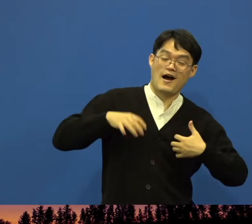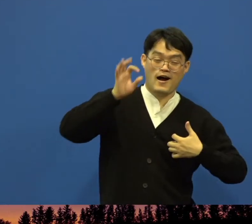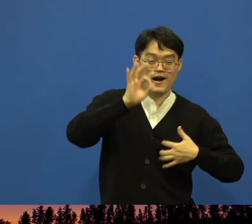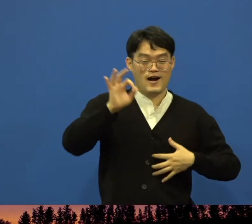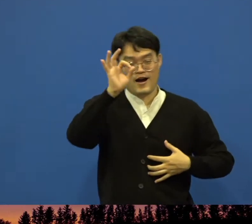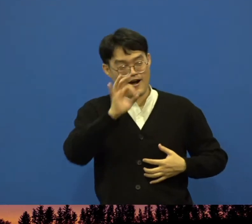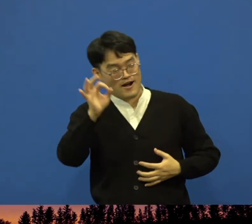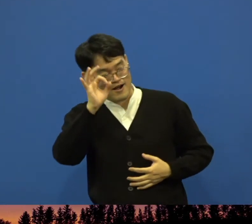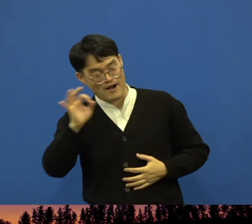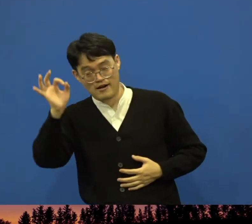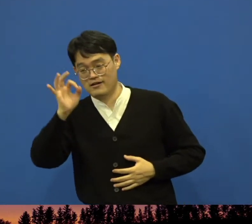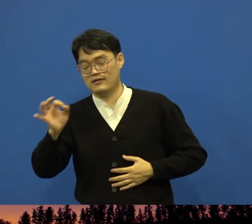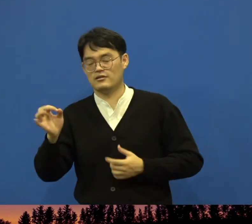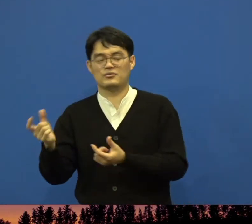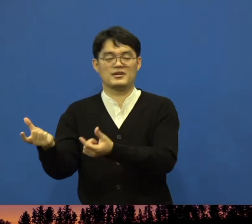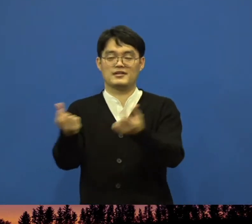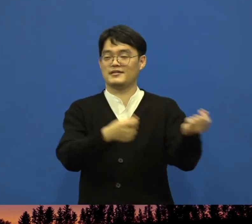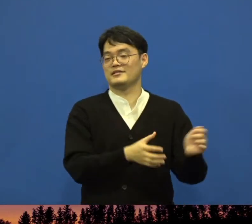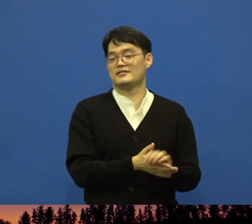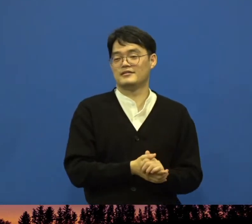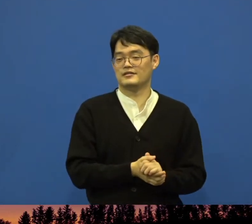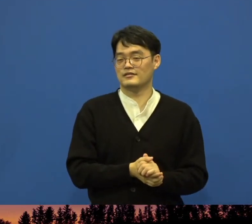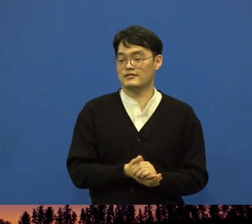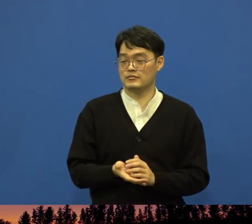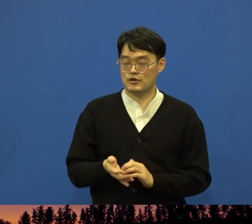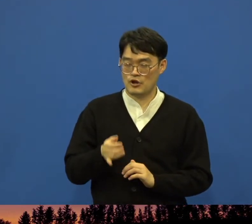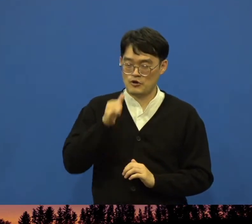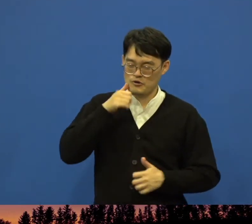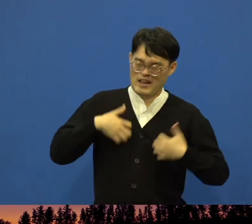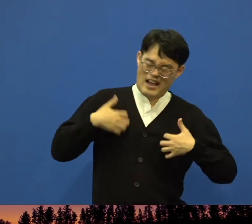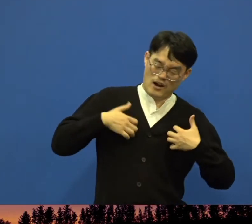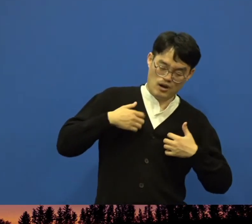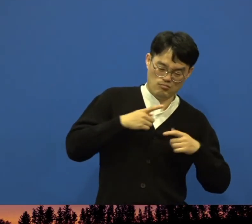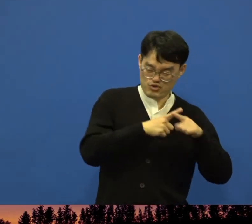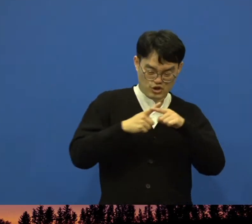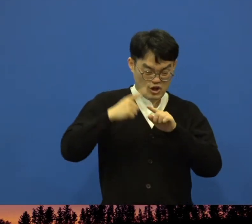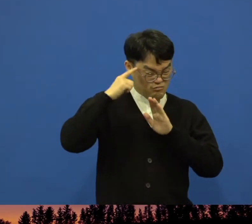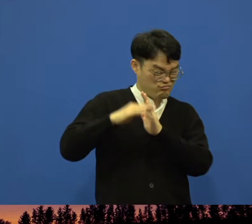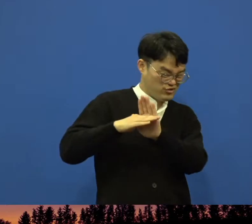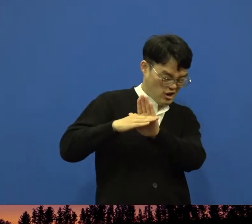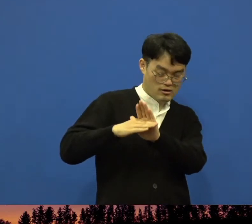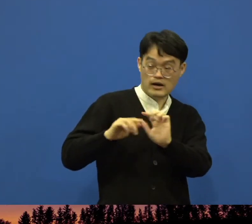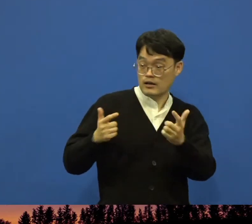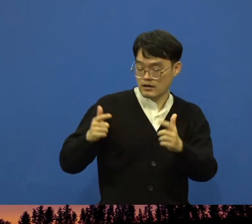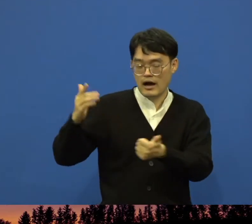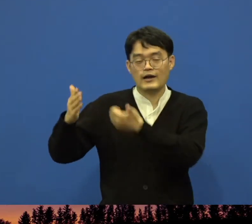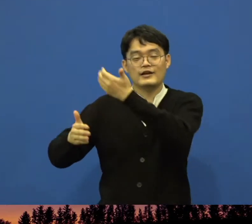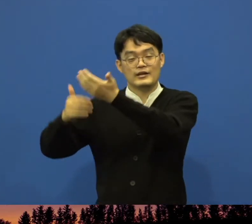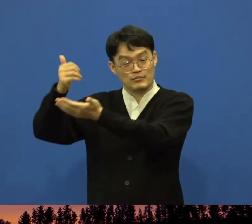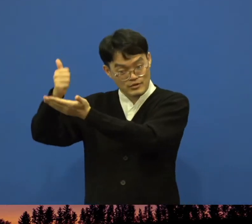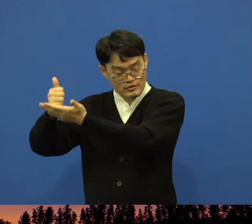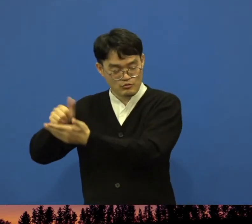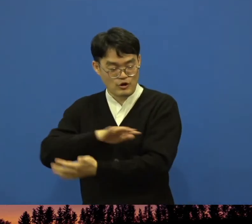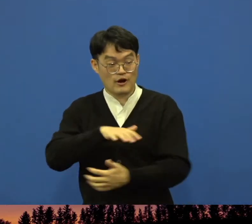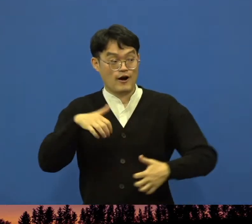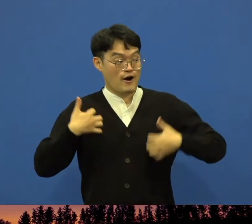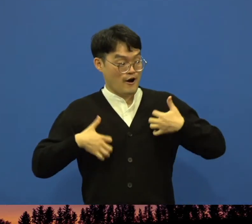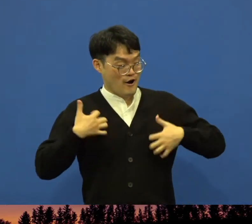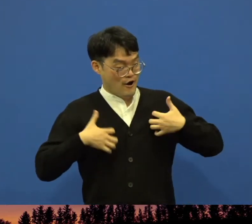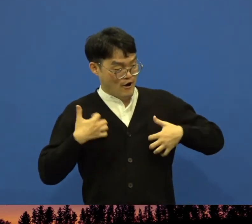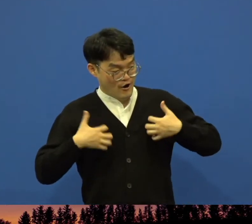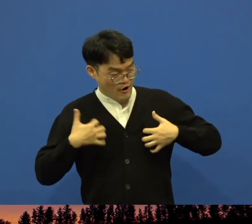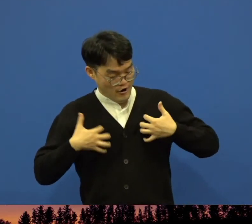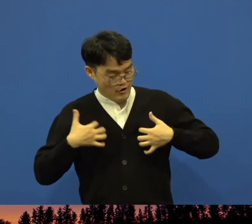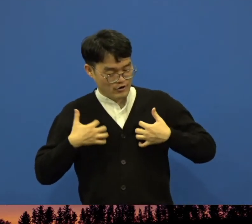쾌락은 부정적으로 쾌락을 부정적으로만 보면 안 돼요. 하나님이 즐거움을 추구하도록 만드셨어요. 그죠? 즐거움을